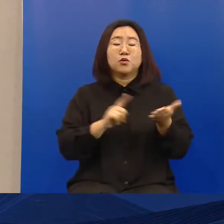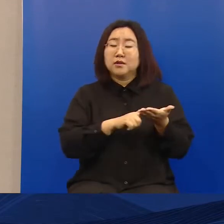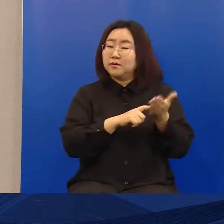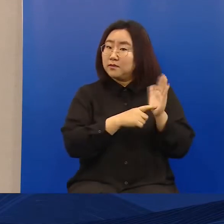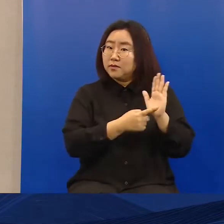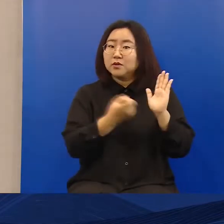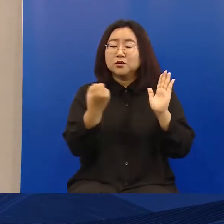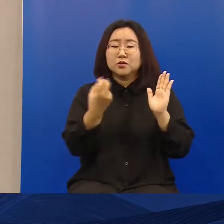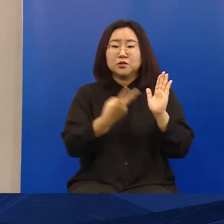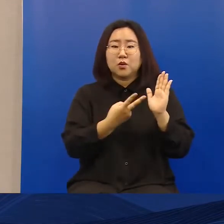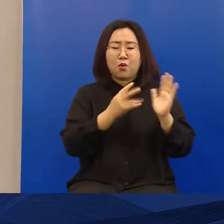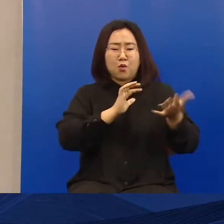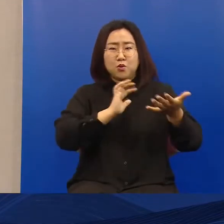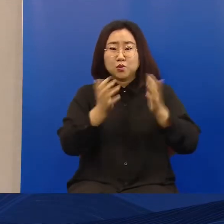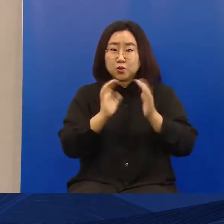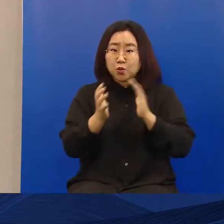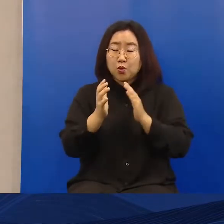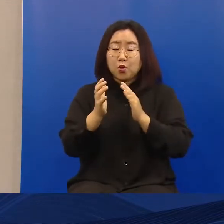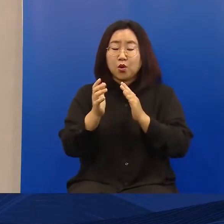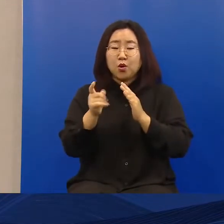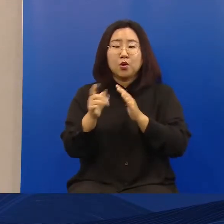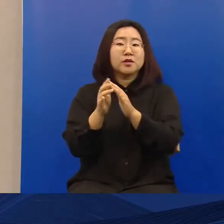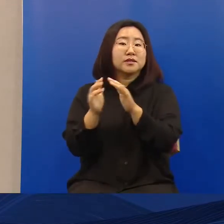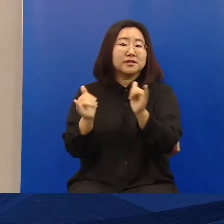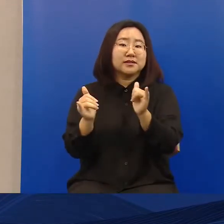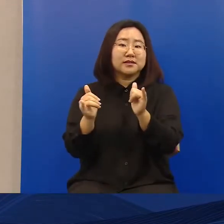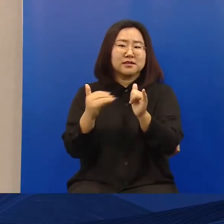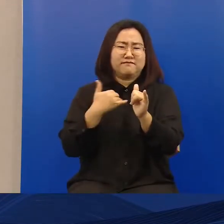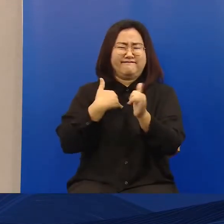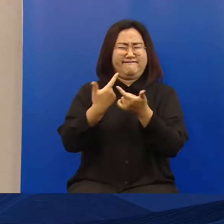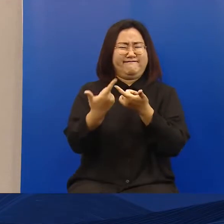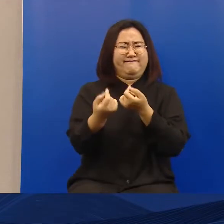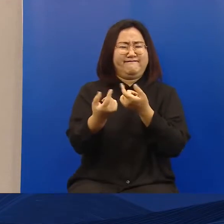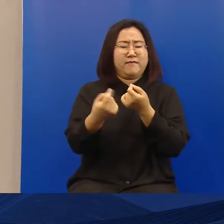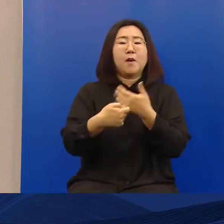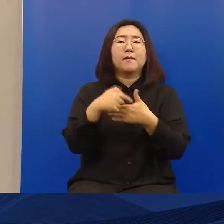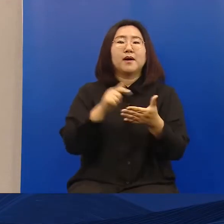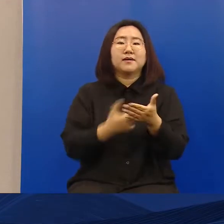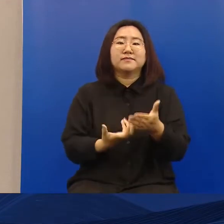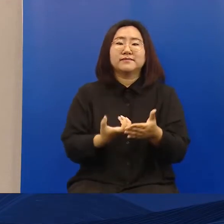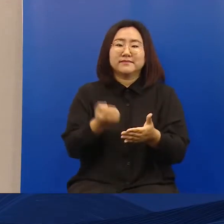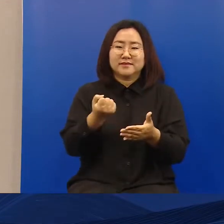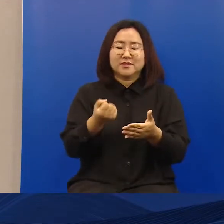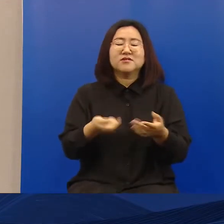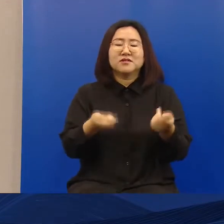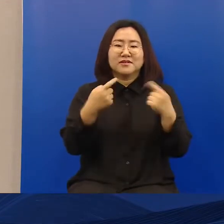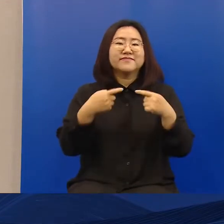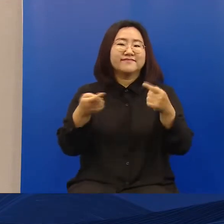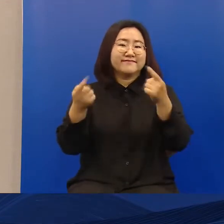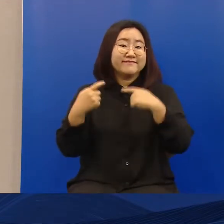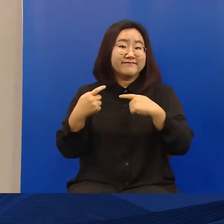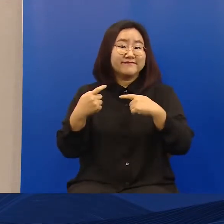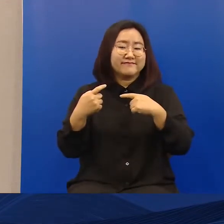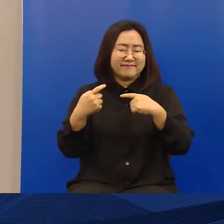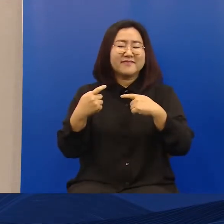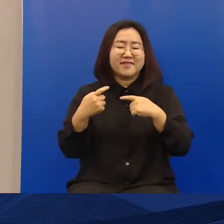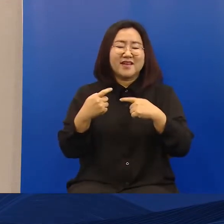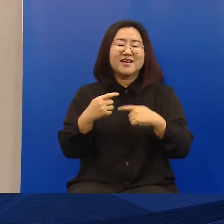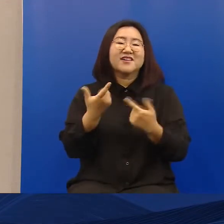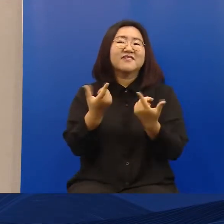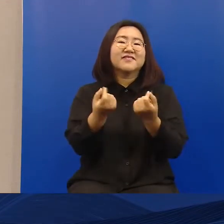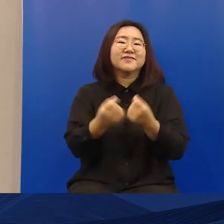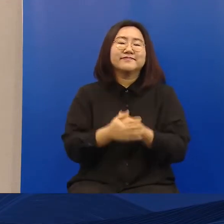주시고 또 토론해 주실 분들도 저와 동일한 마음으로 함께 참여해